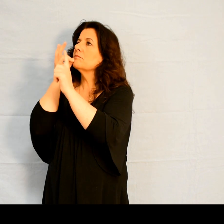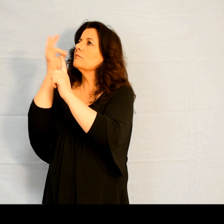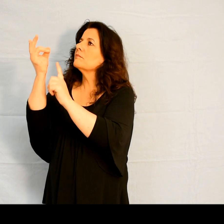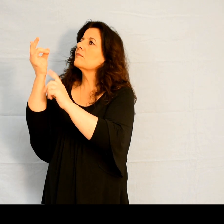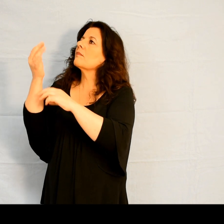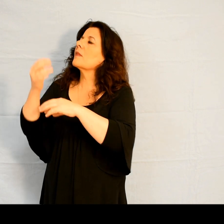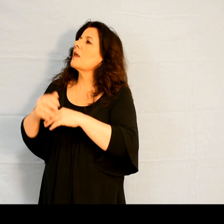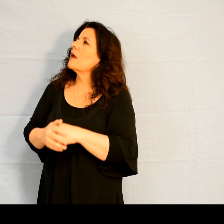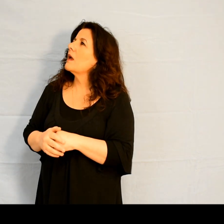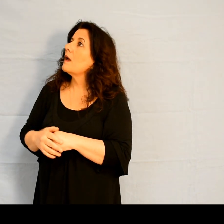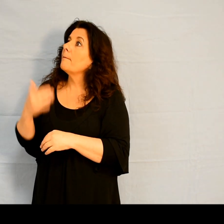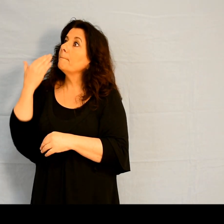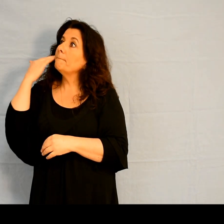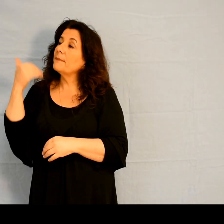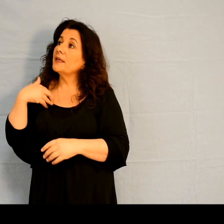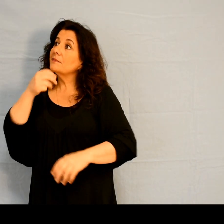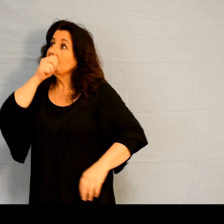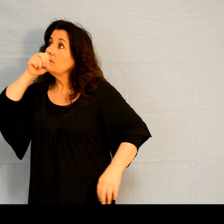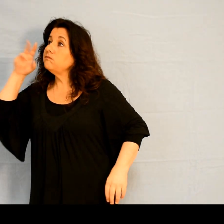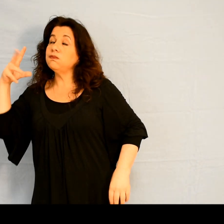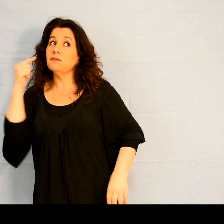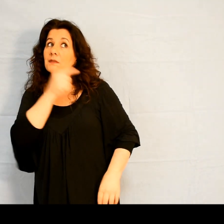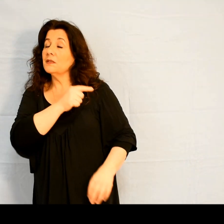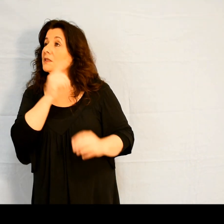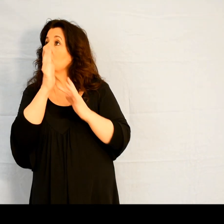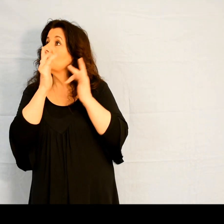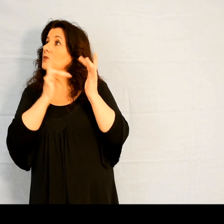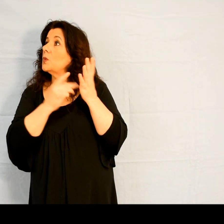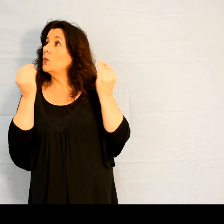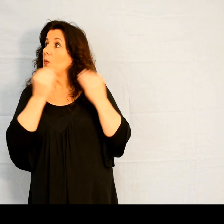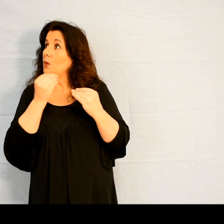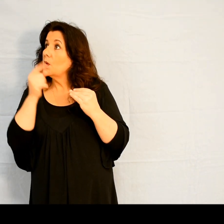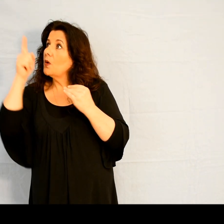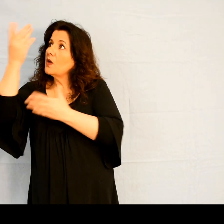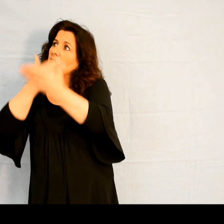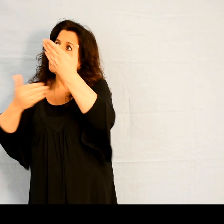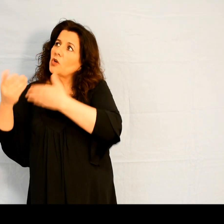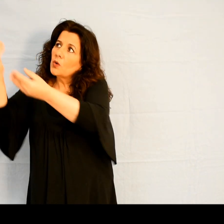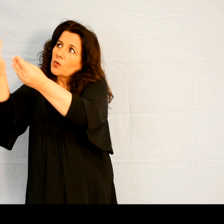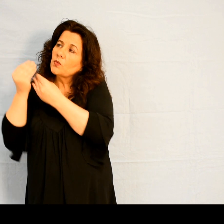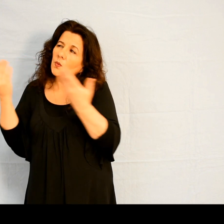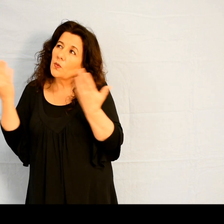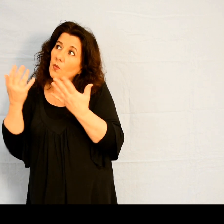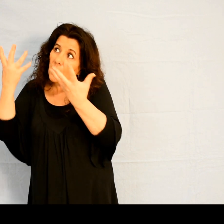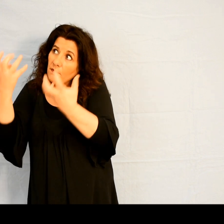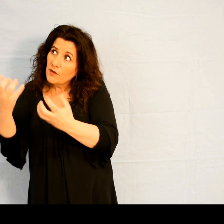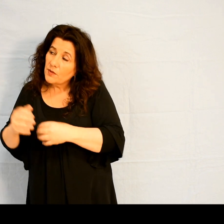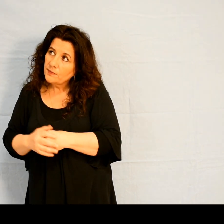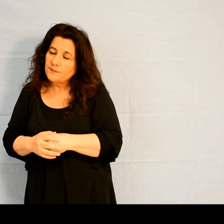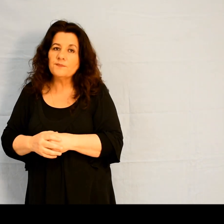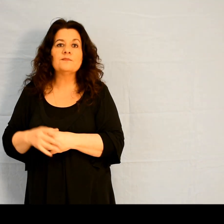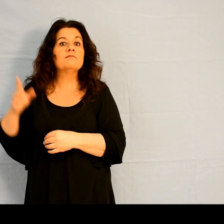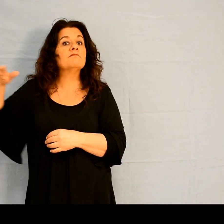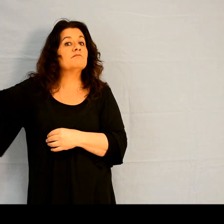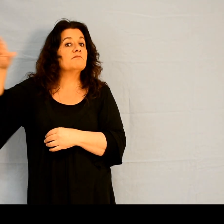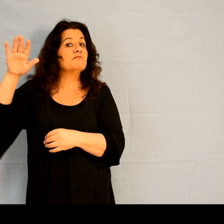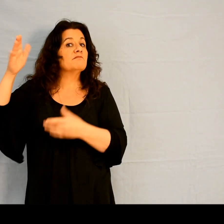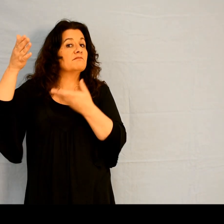Ils lui remirent 30 pièces d'argent. Et depuis, Judas cherchait une occasion favorable pour